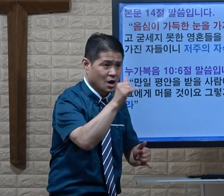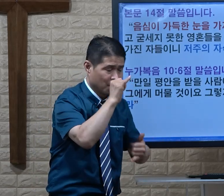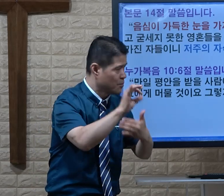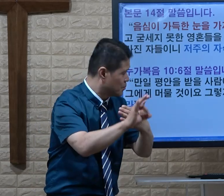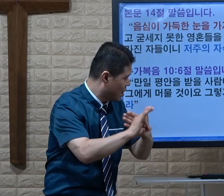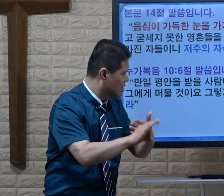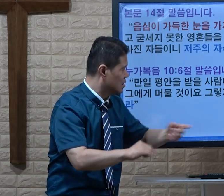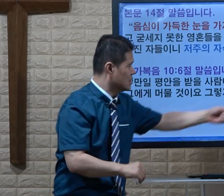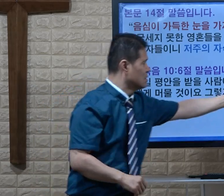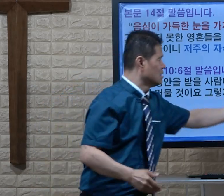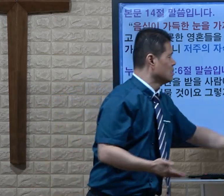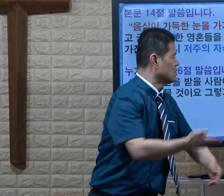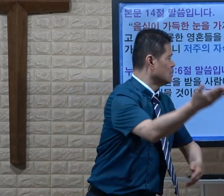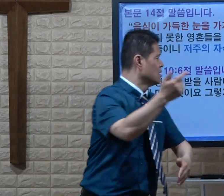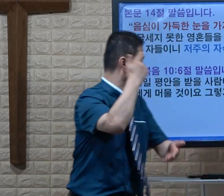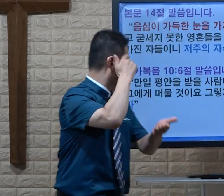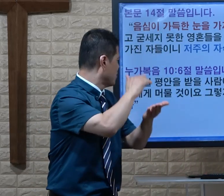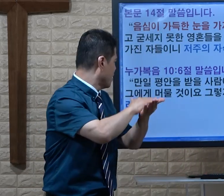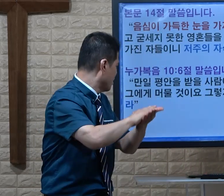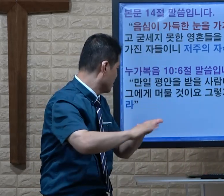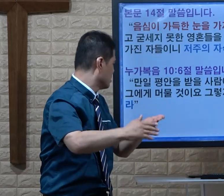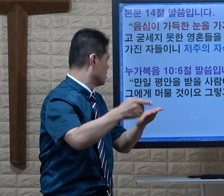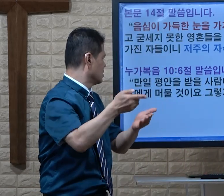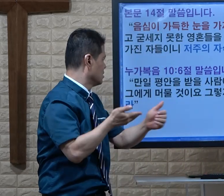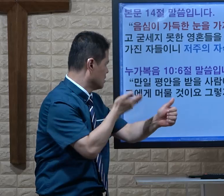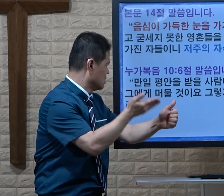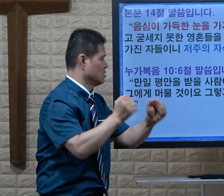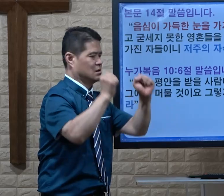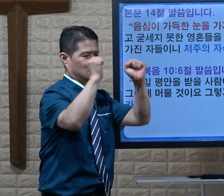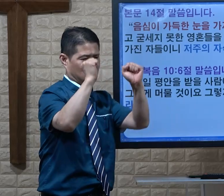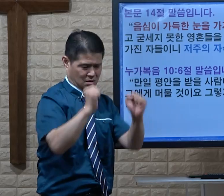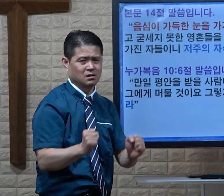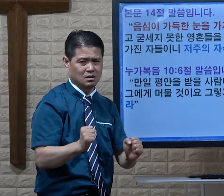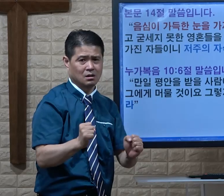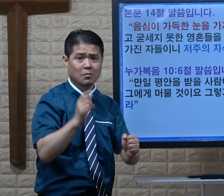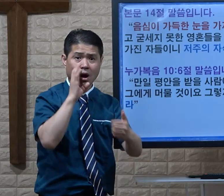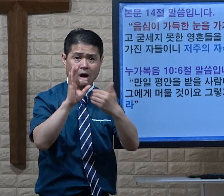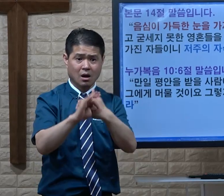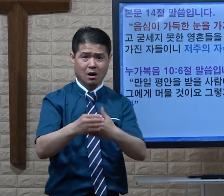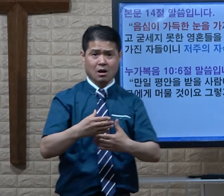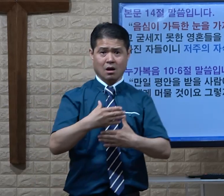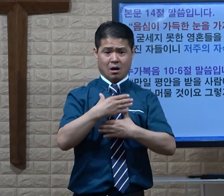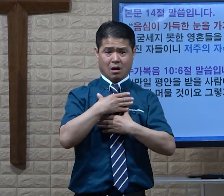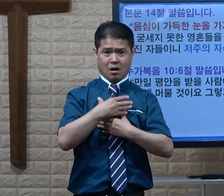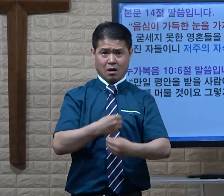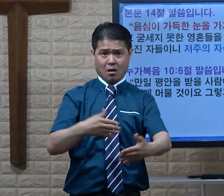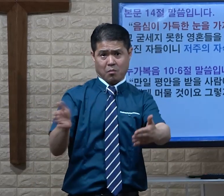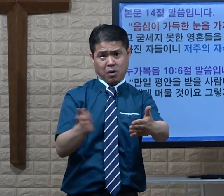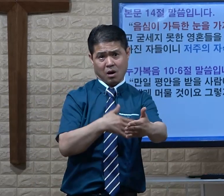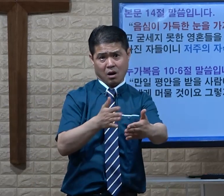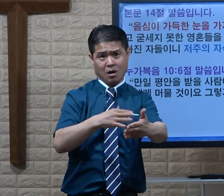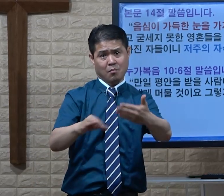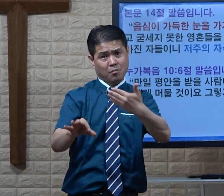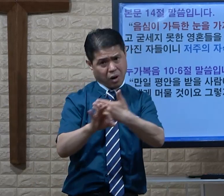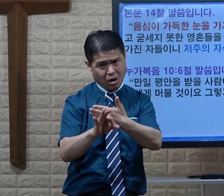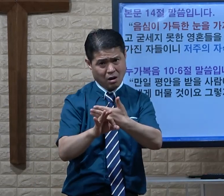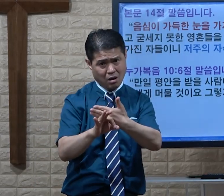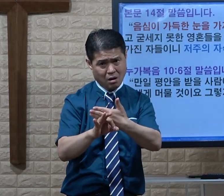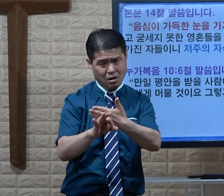만일 평안을 받을 사람이 거기 있으면 너희의 평안이 그에게 머물 것이요 이 평안이